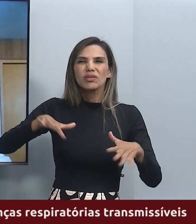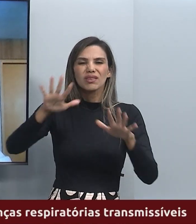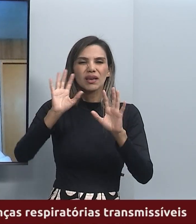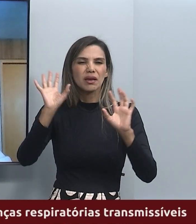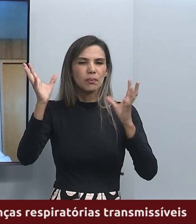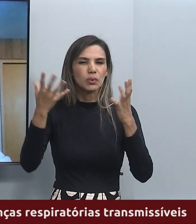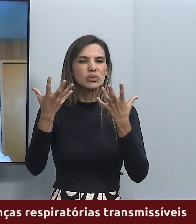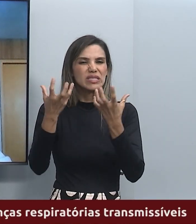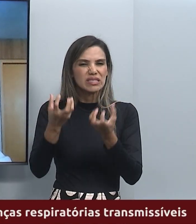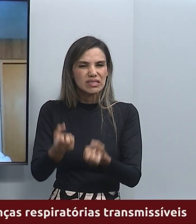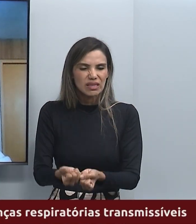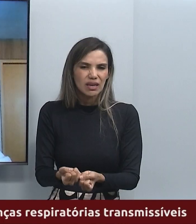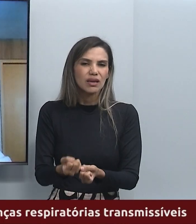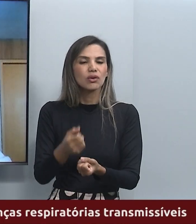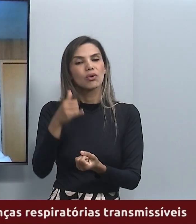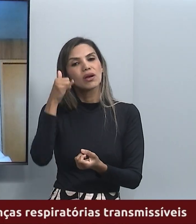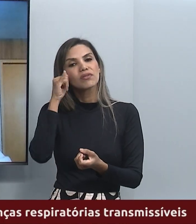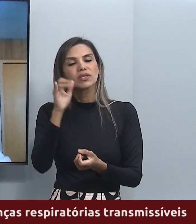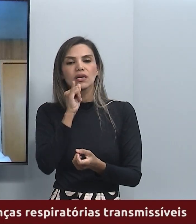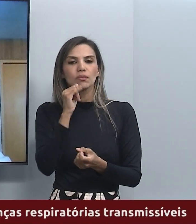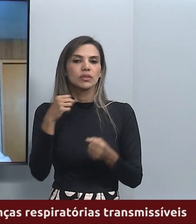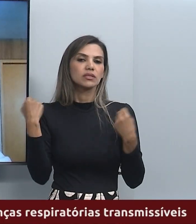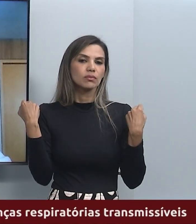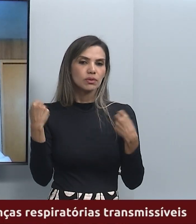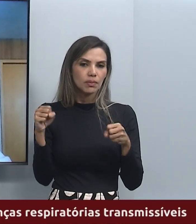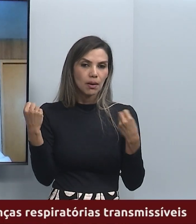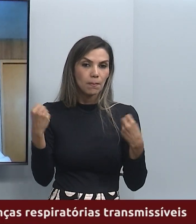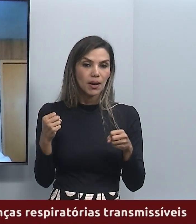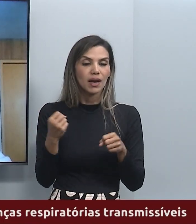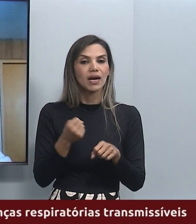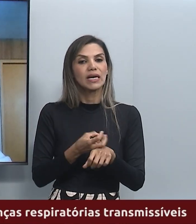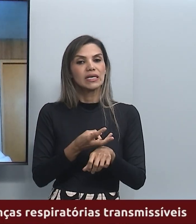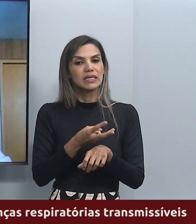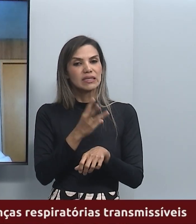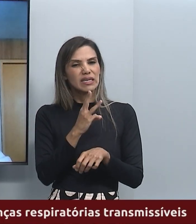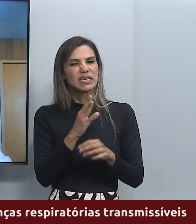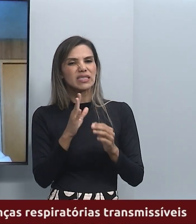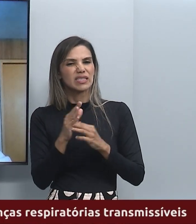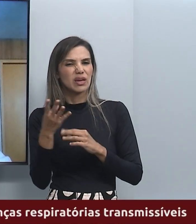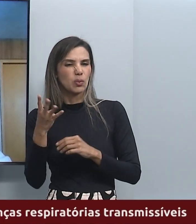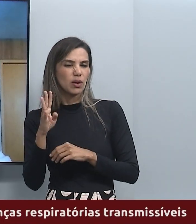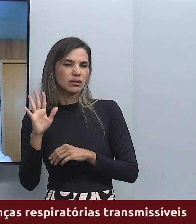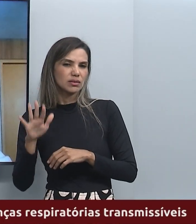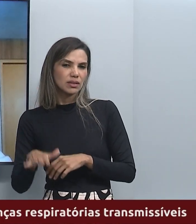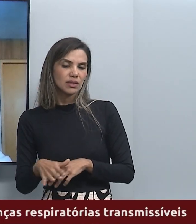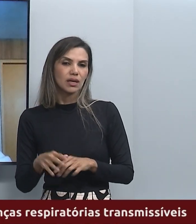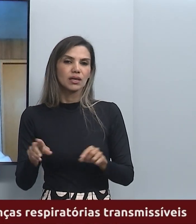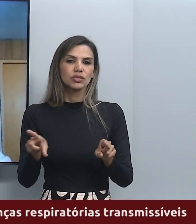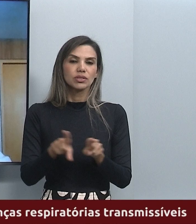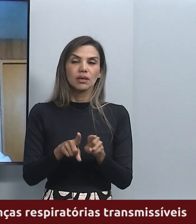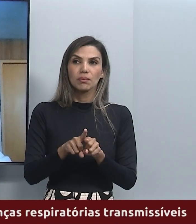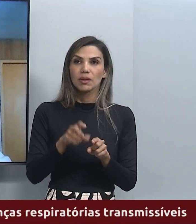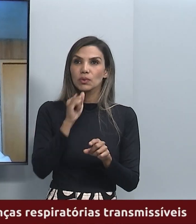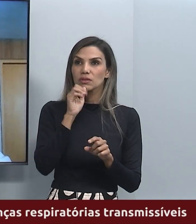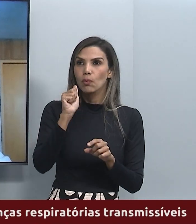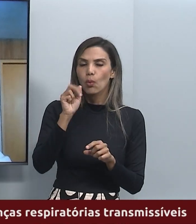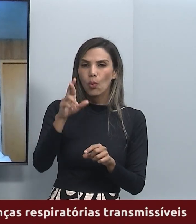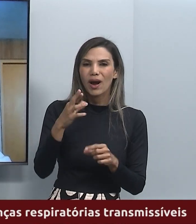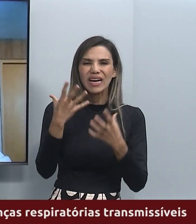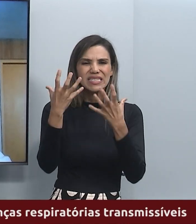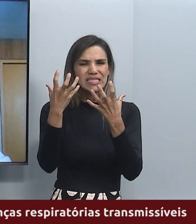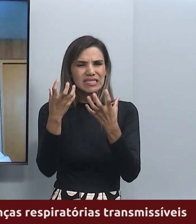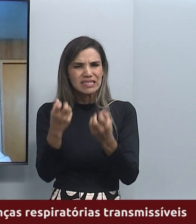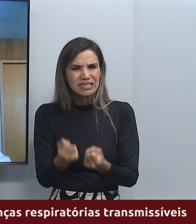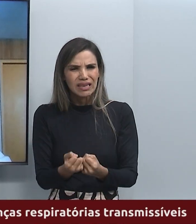as atividades físicas entre 10 e 4 horas da tarde, não se expor ao ar livre quando a umidade relativa do ar estiver